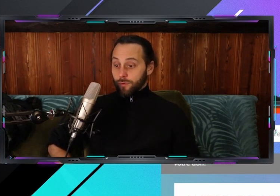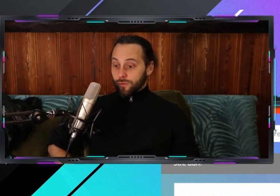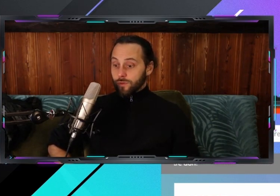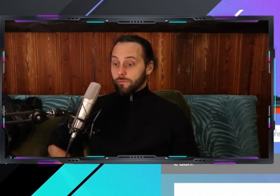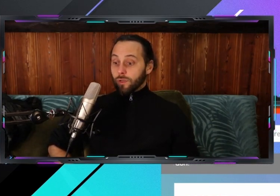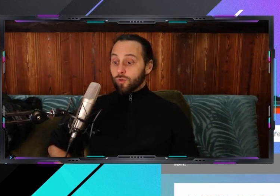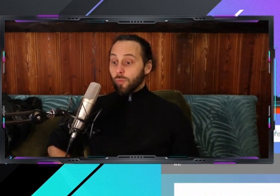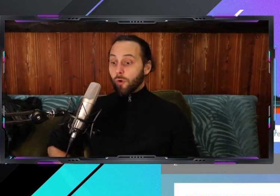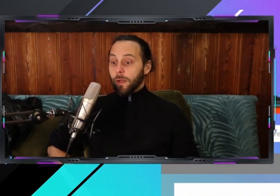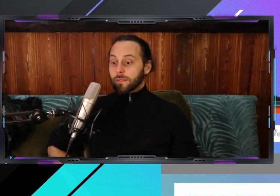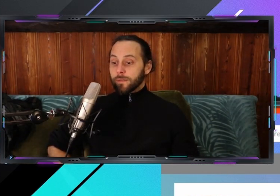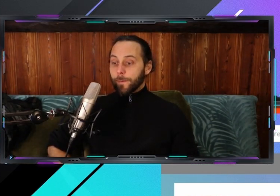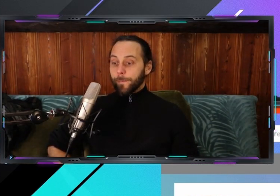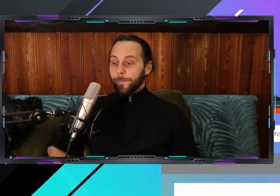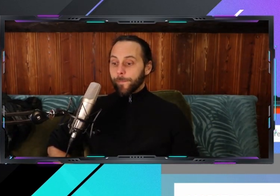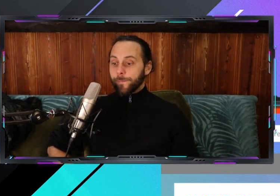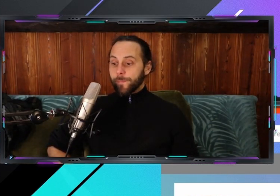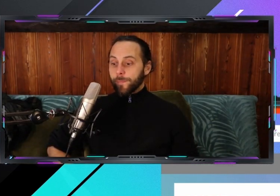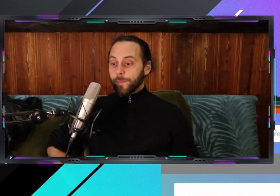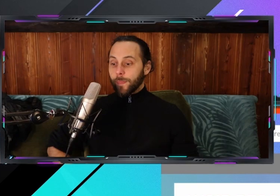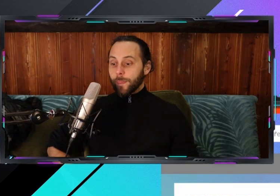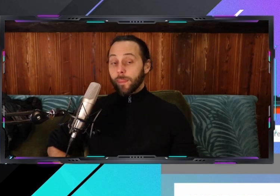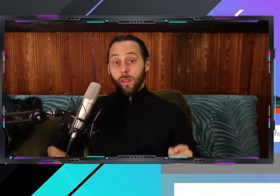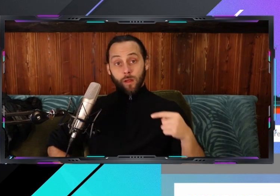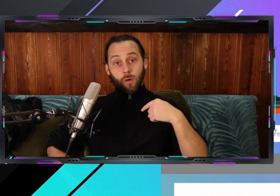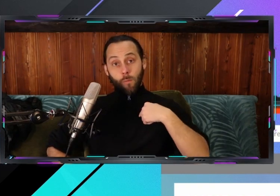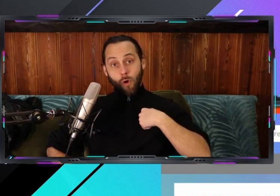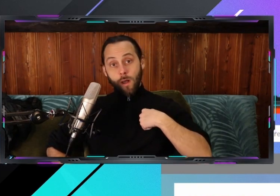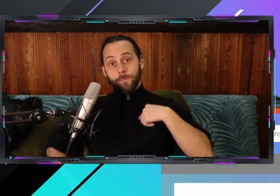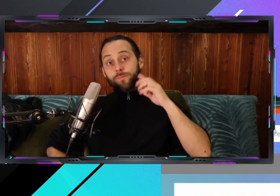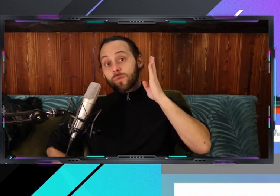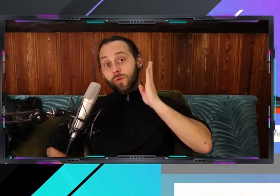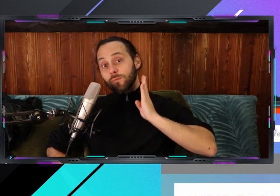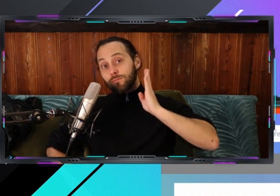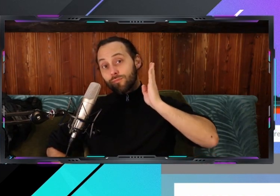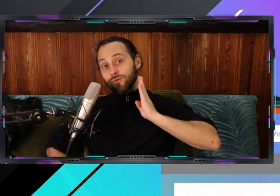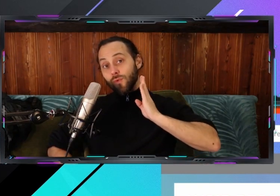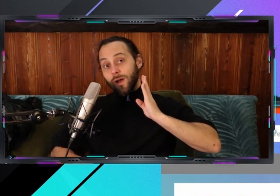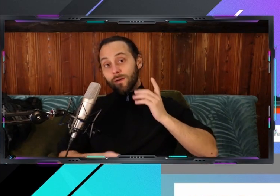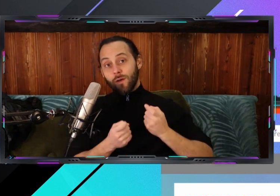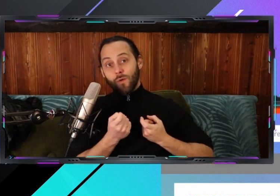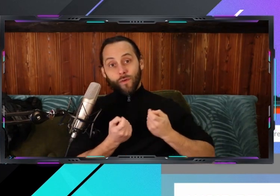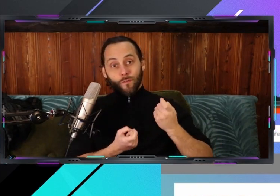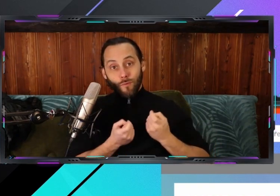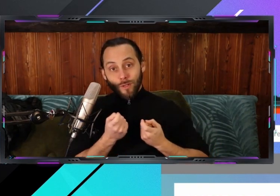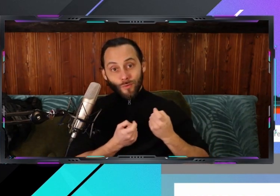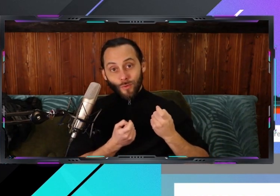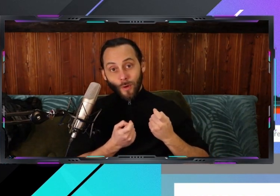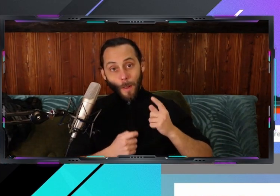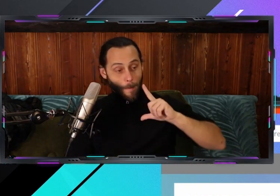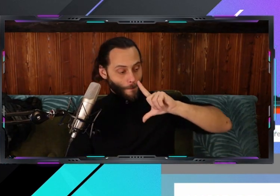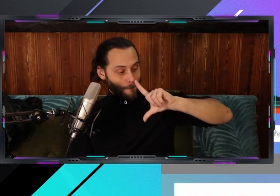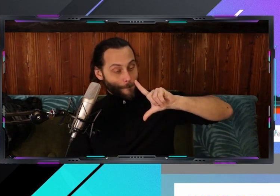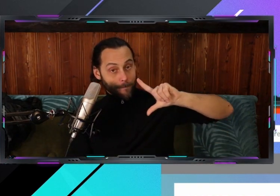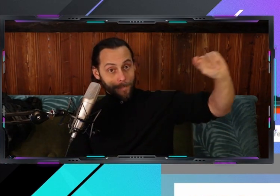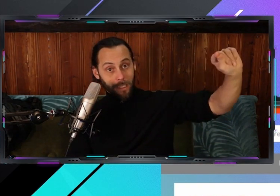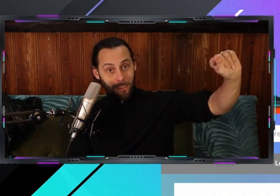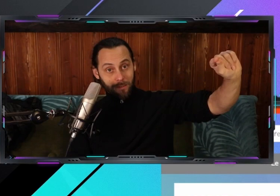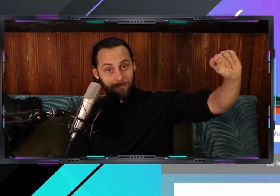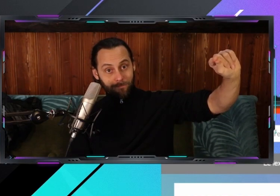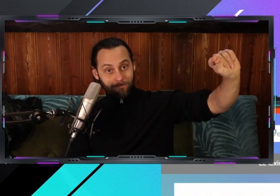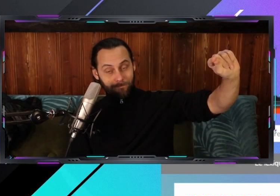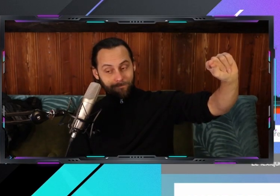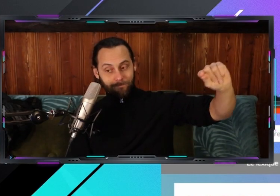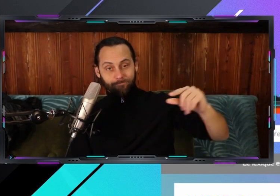J'ai besoin d'une voiture pour partir. Alors moi, besoin, voiture,